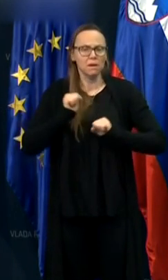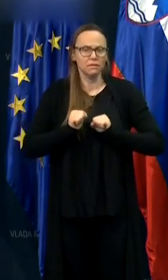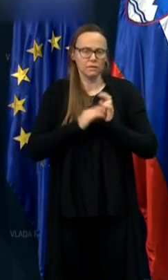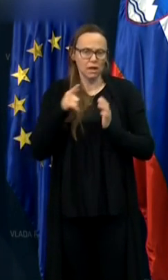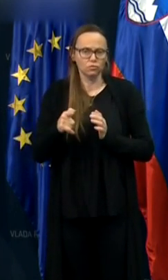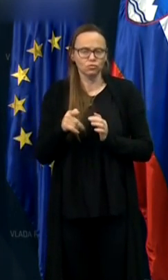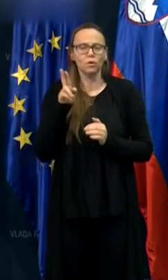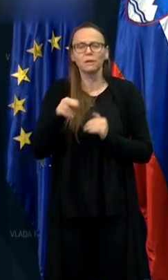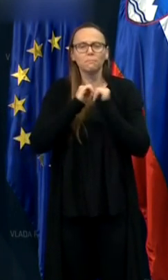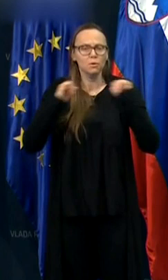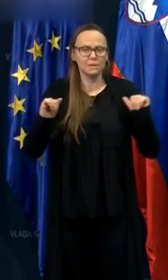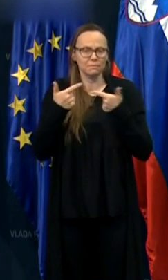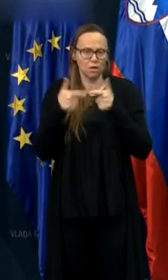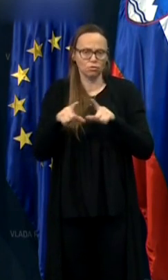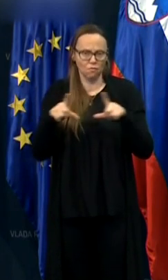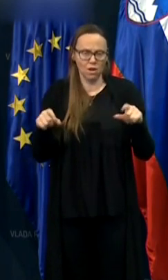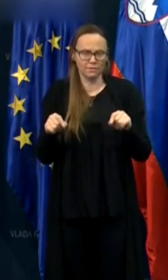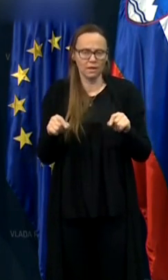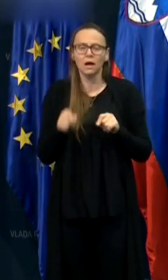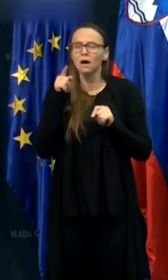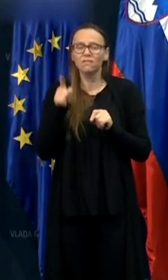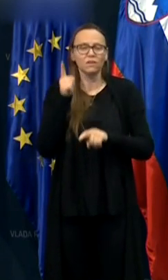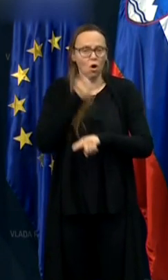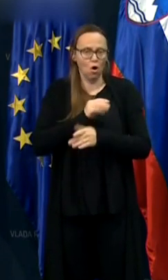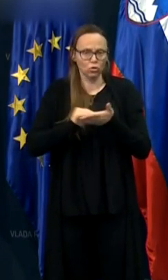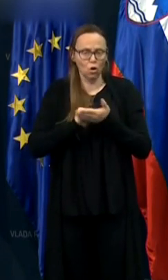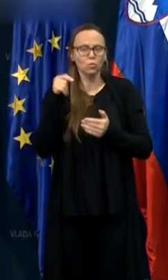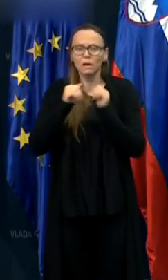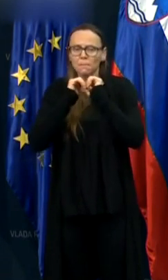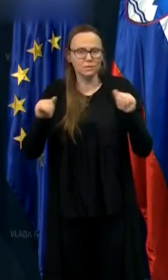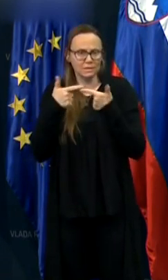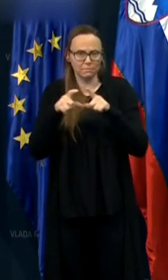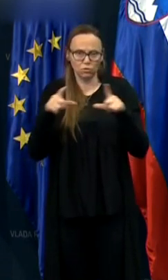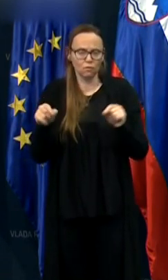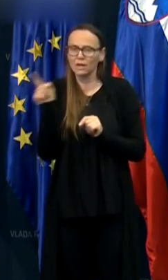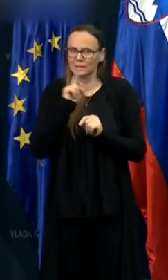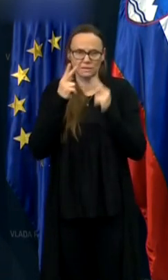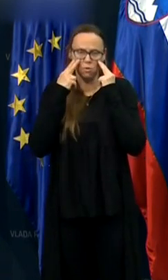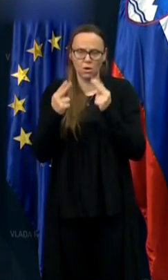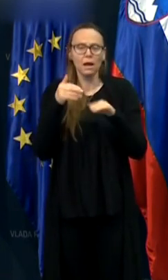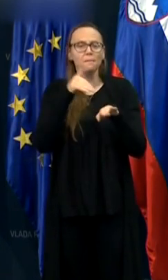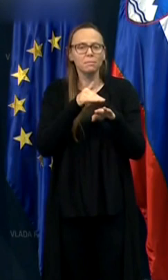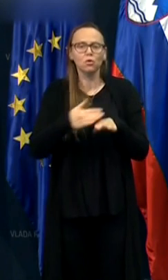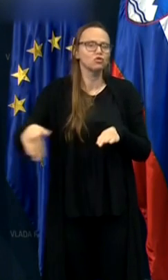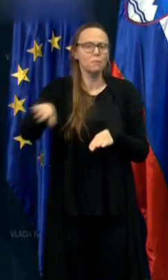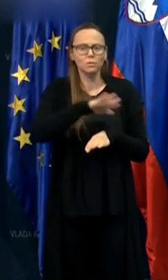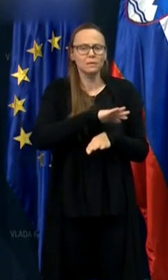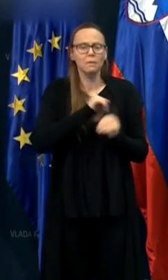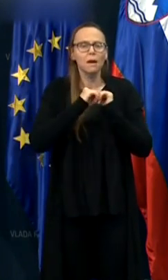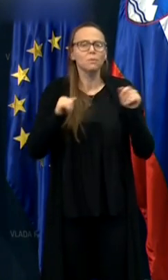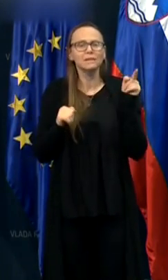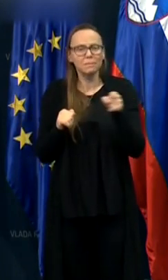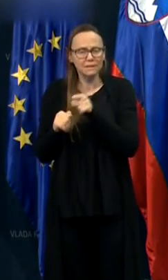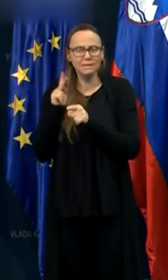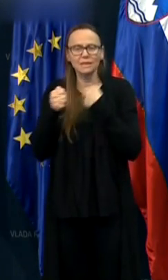dovoljenja. V odloku teh posebnih dovoljenj trenutno nismo predvideli. Priporočamo pa vsem, posebej tistim, ki se vozijo